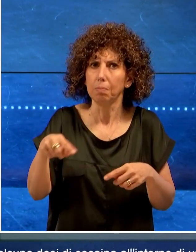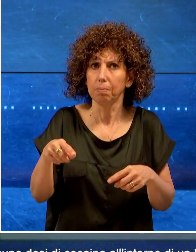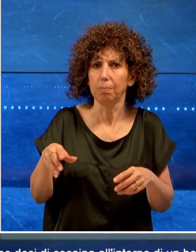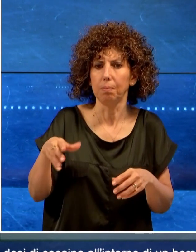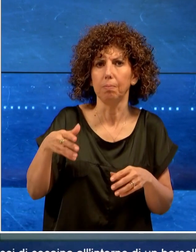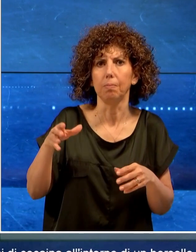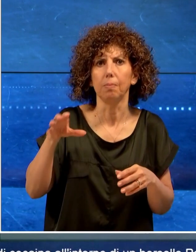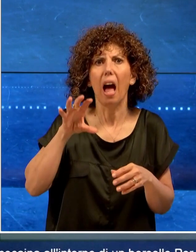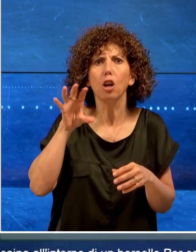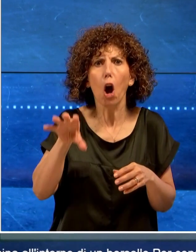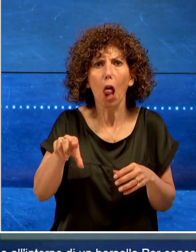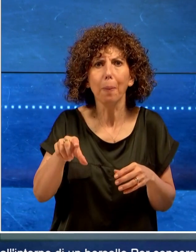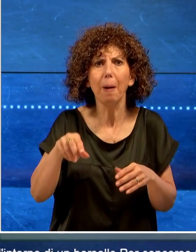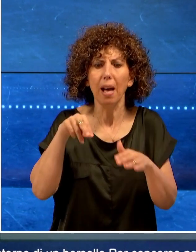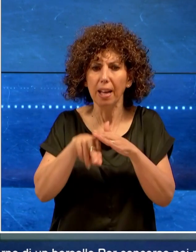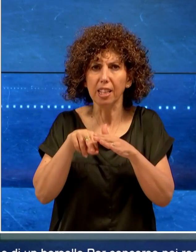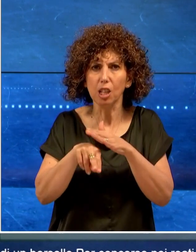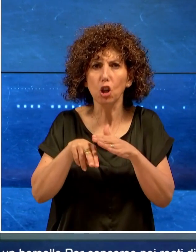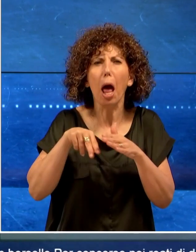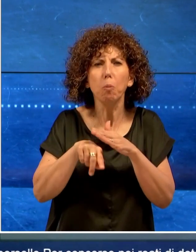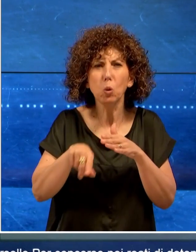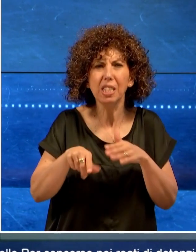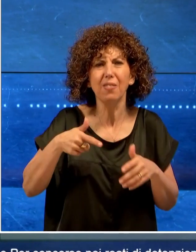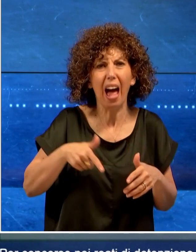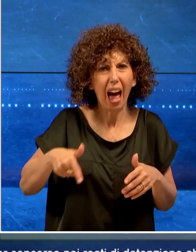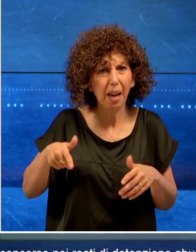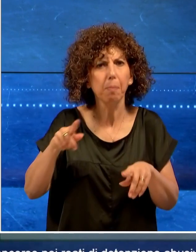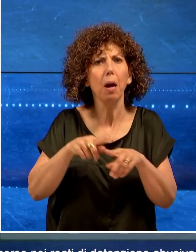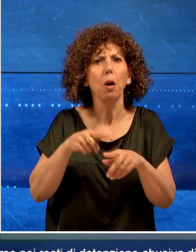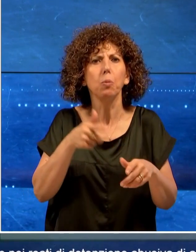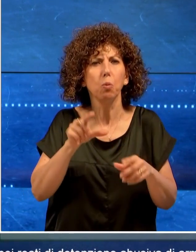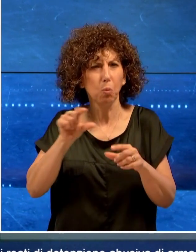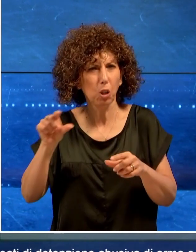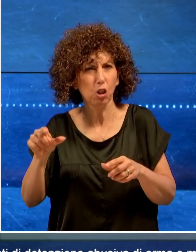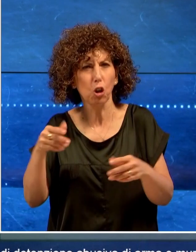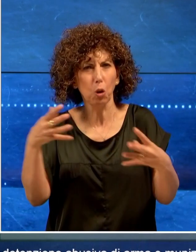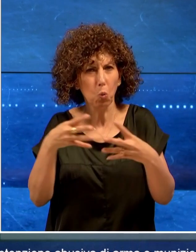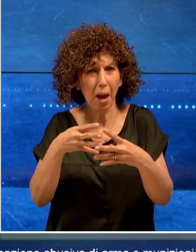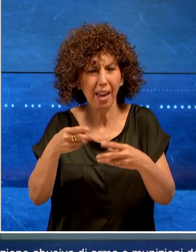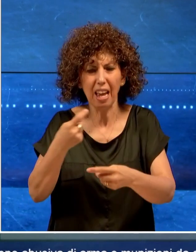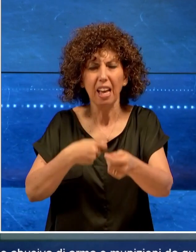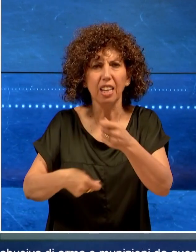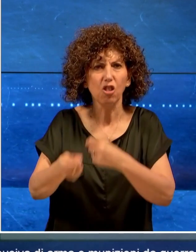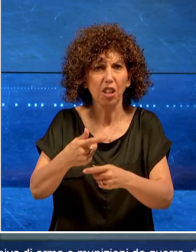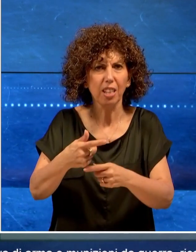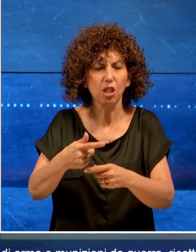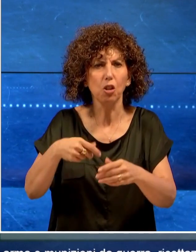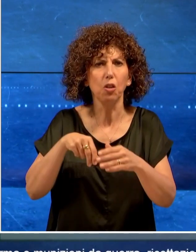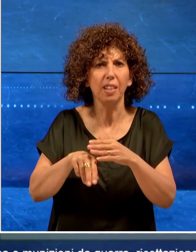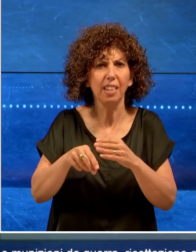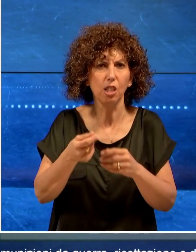detenzione abusiva di arma e munizioni da guerra ricettazione e detenzione